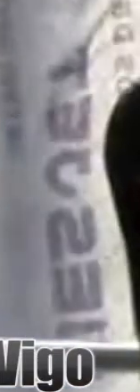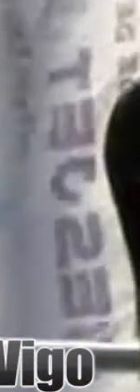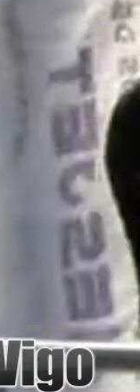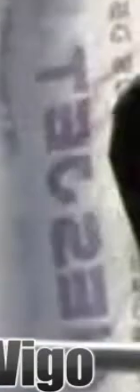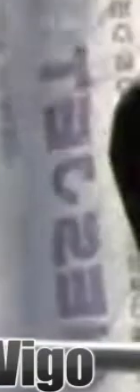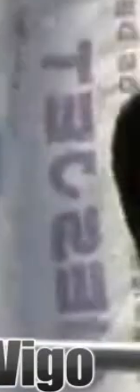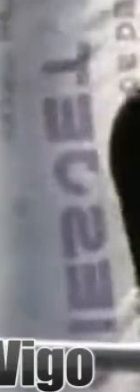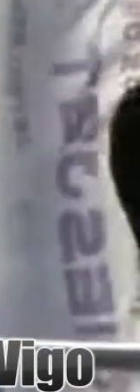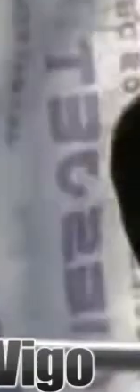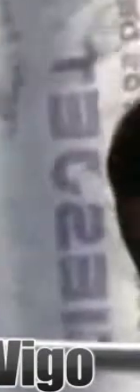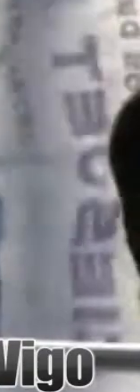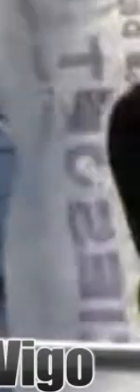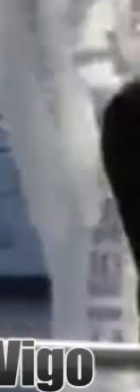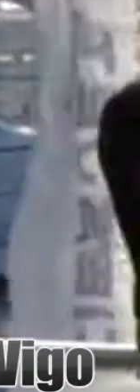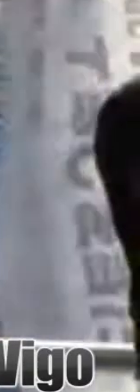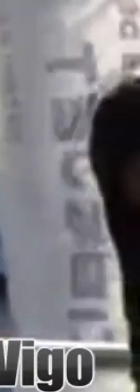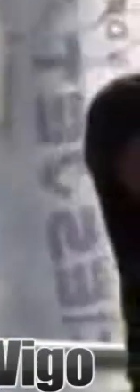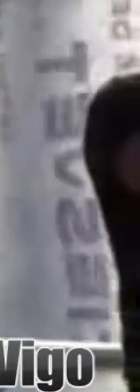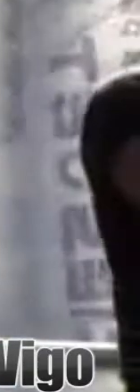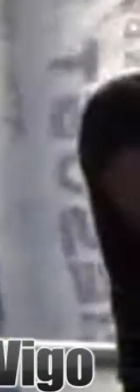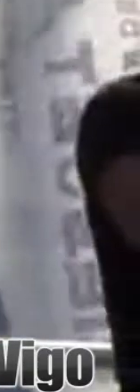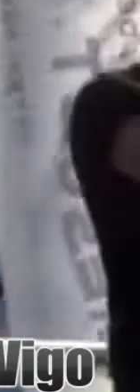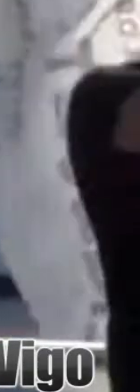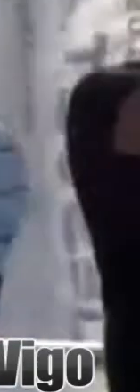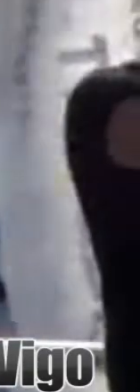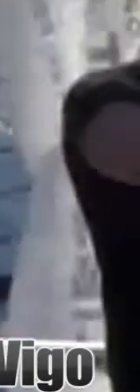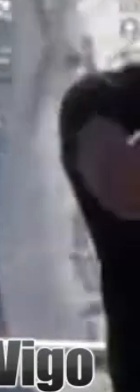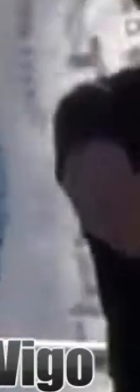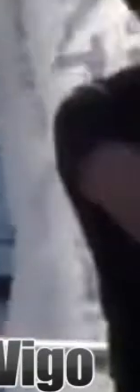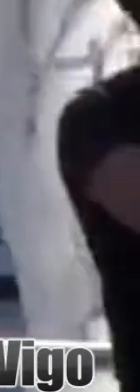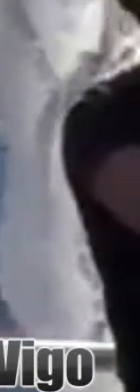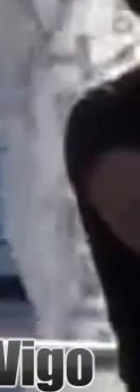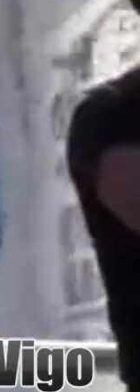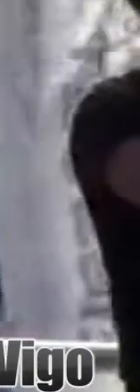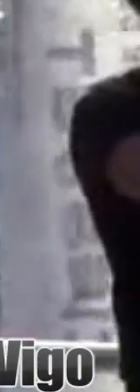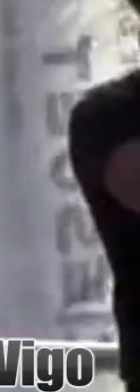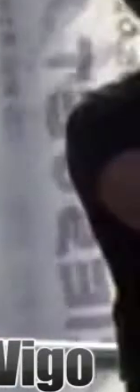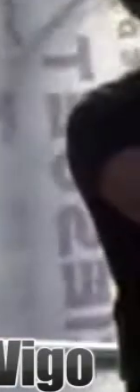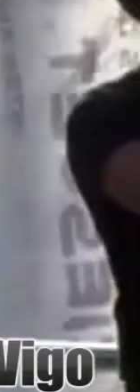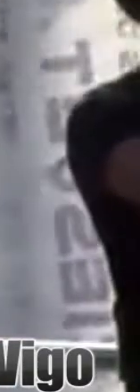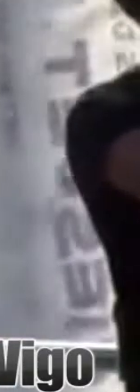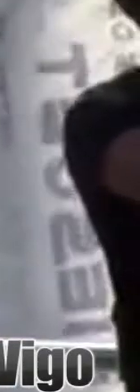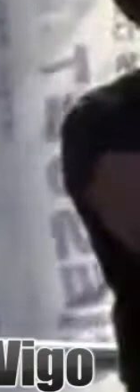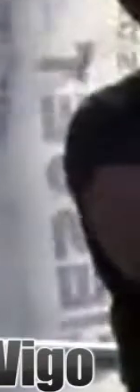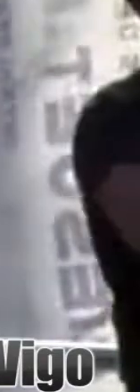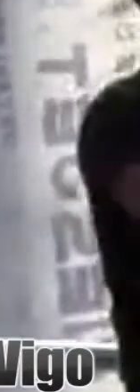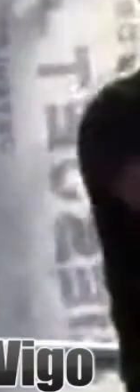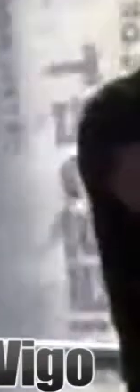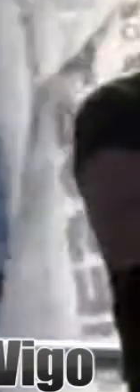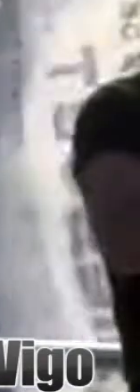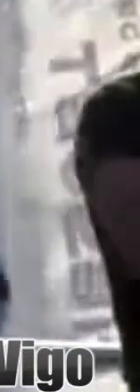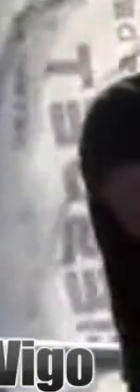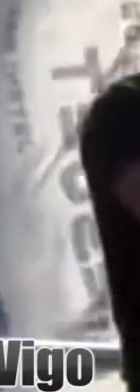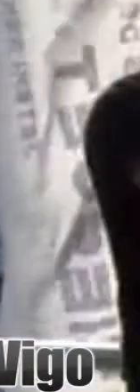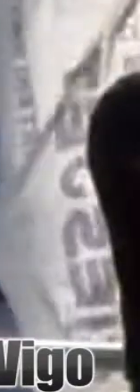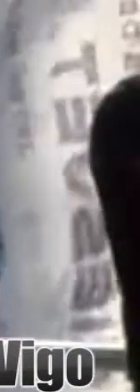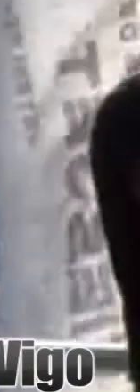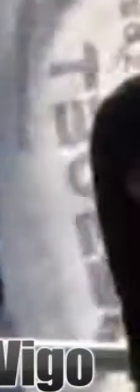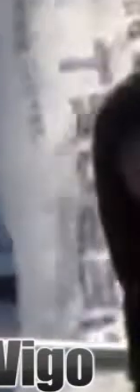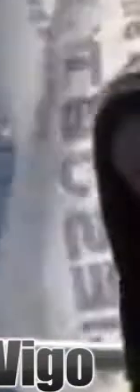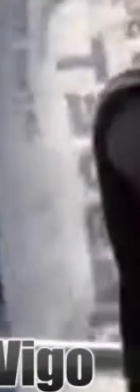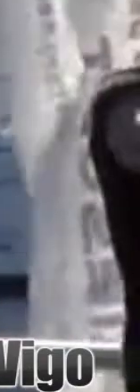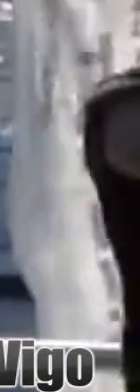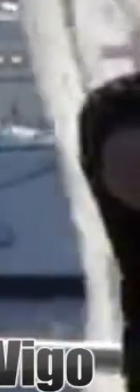as urnas de vagalumes de luz, de dignidade e sen medo. Galiza é moito máis que Feijó. Hai esperanza e imos dar a